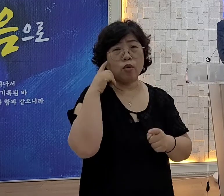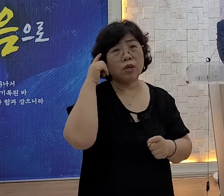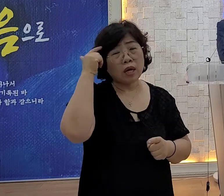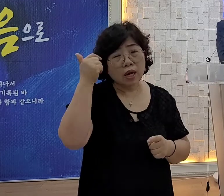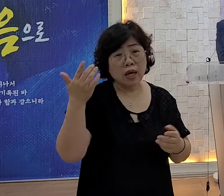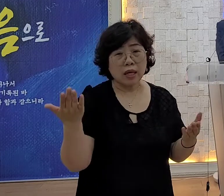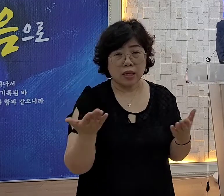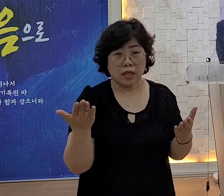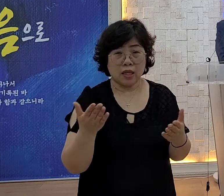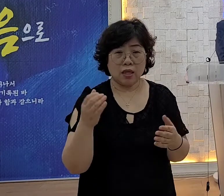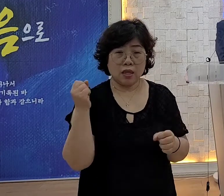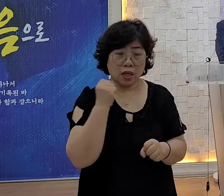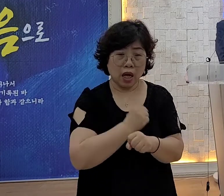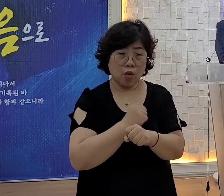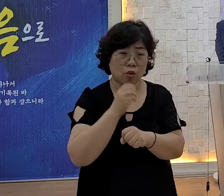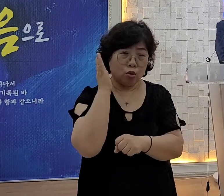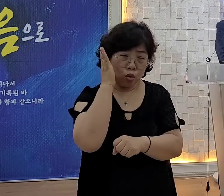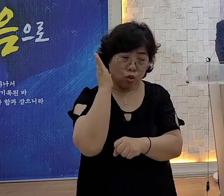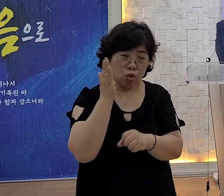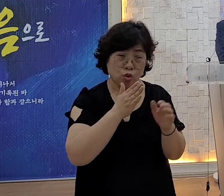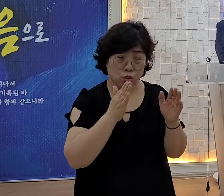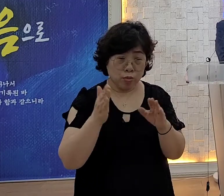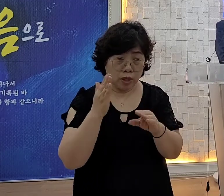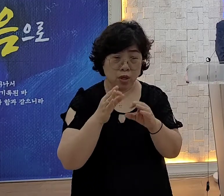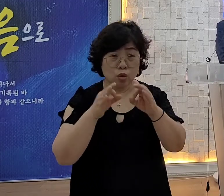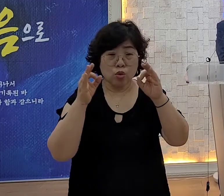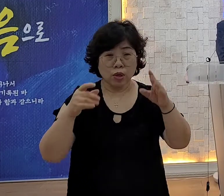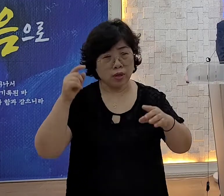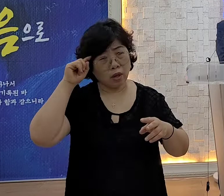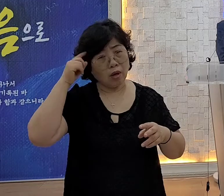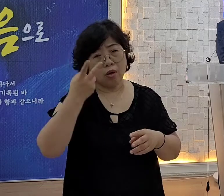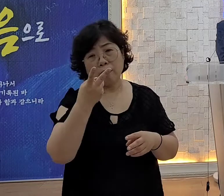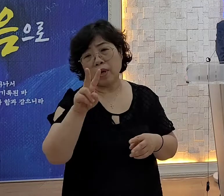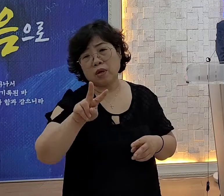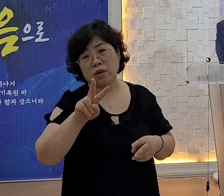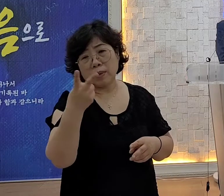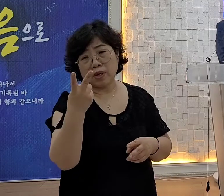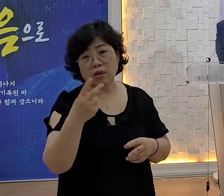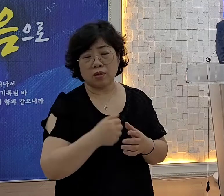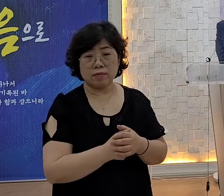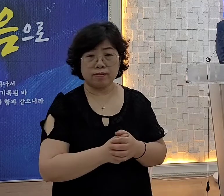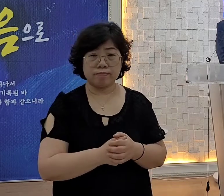하고 설교를 준비하면서 생각이 바뀌었어요.